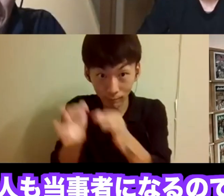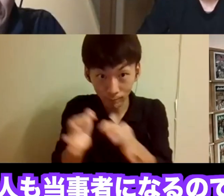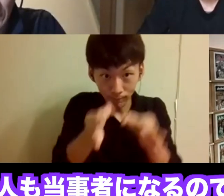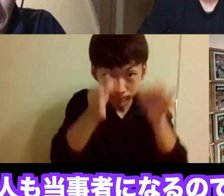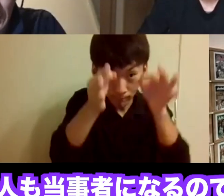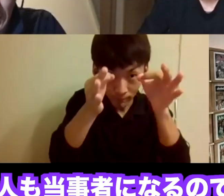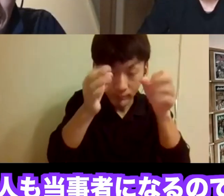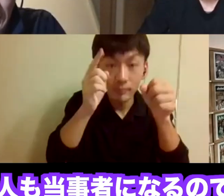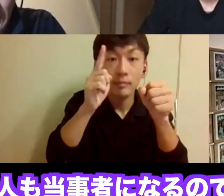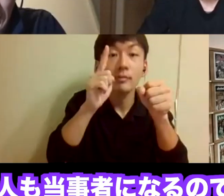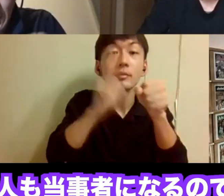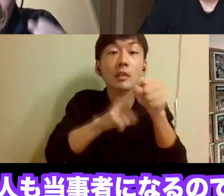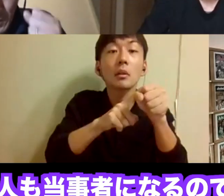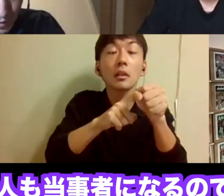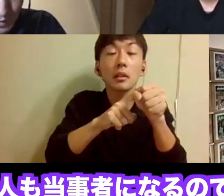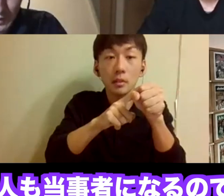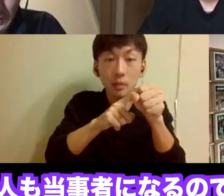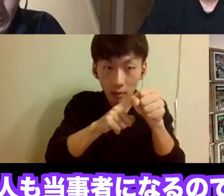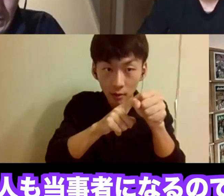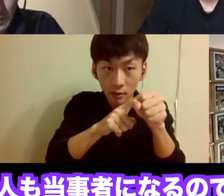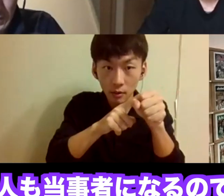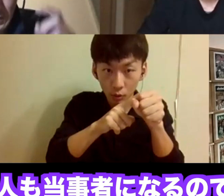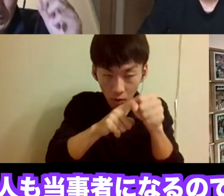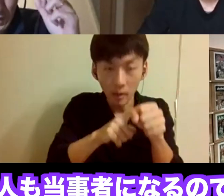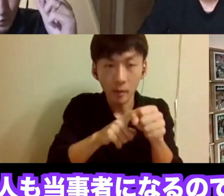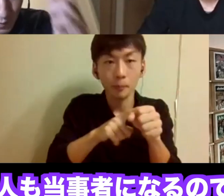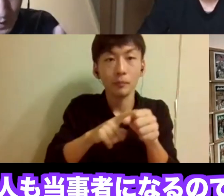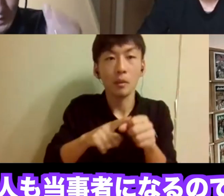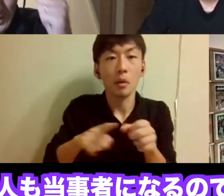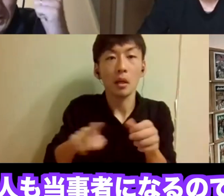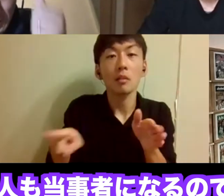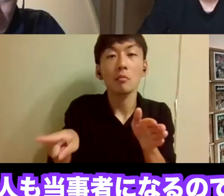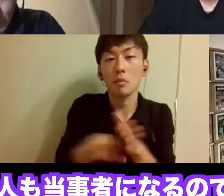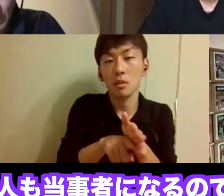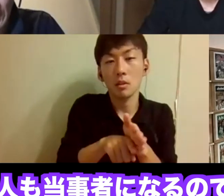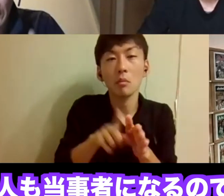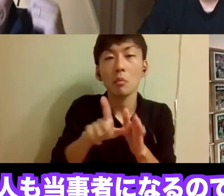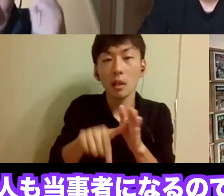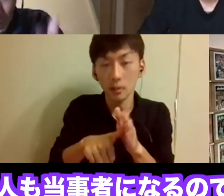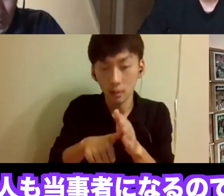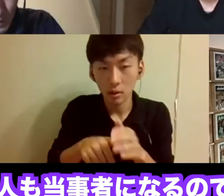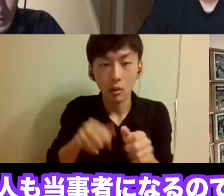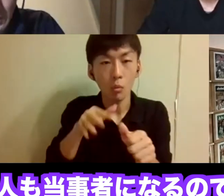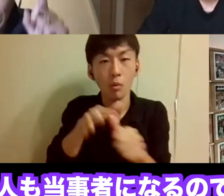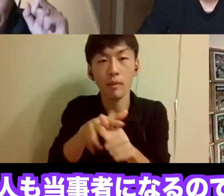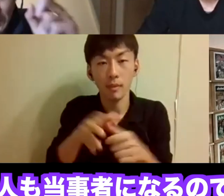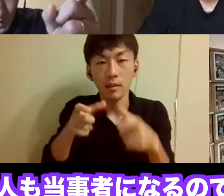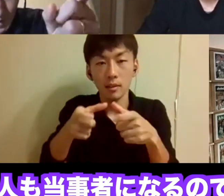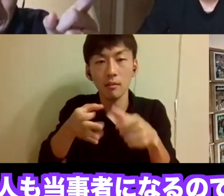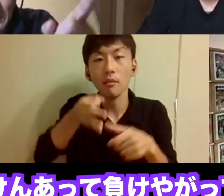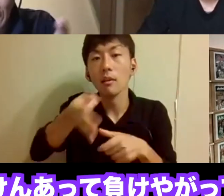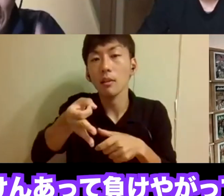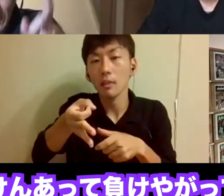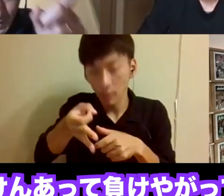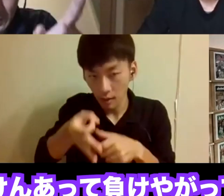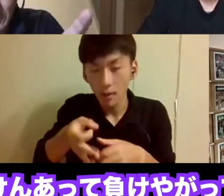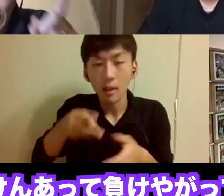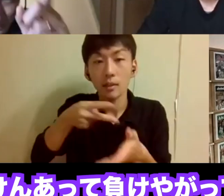ので今までだったら例えばファンで値血糖買って作家らみーふざけになって負けやがって